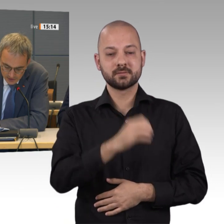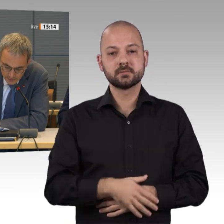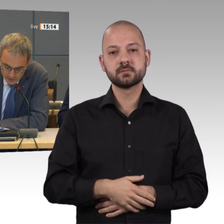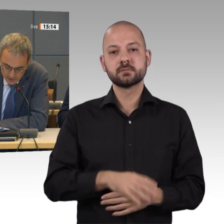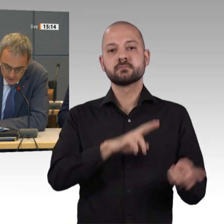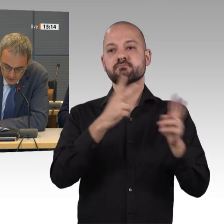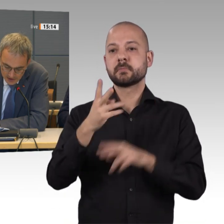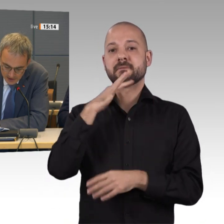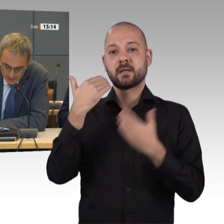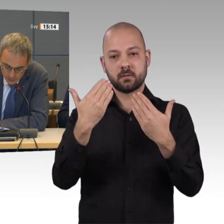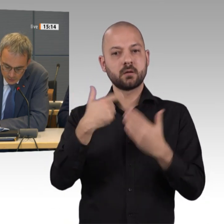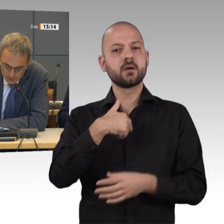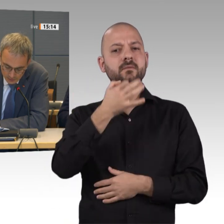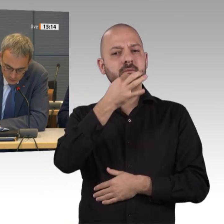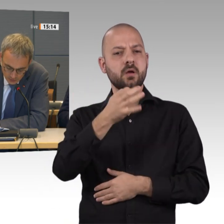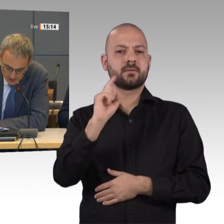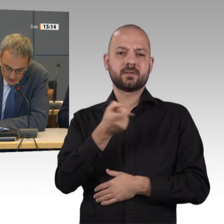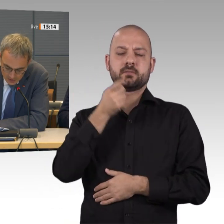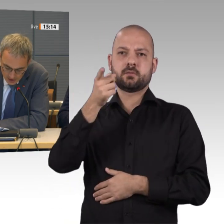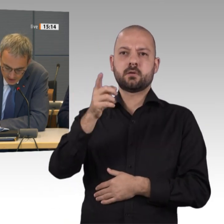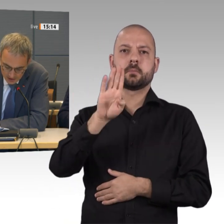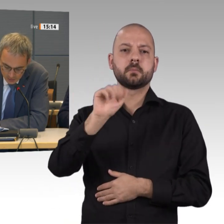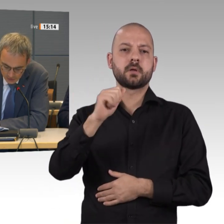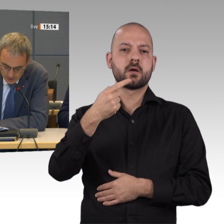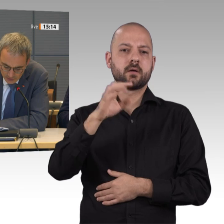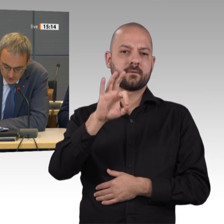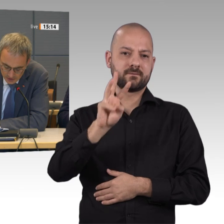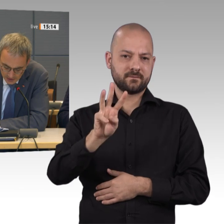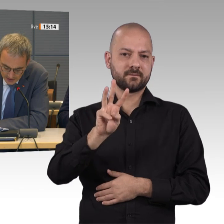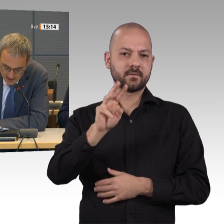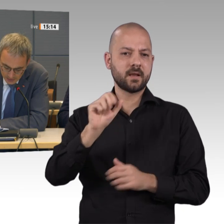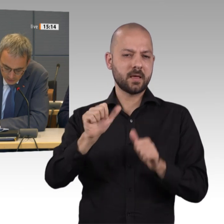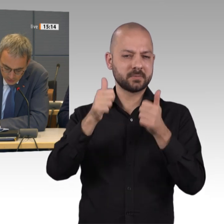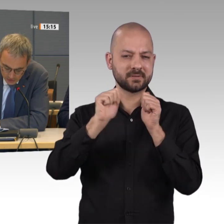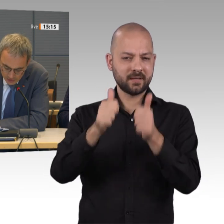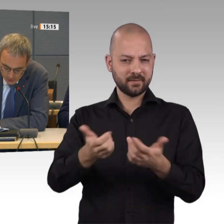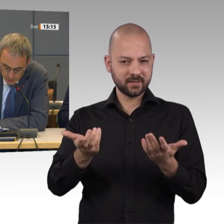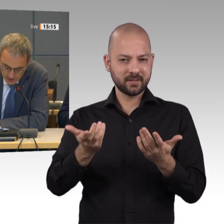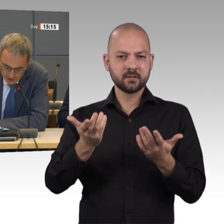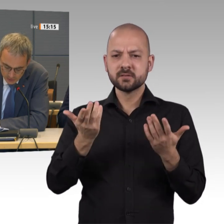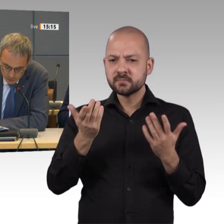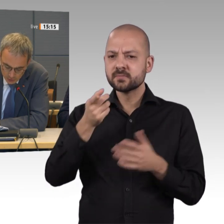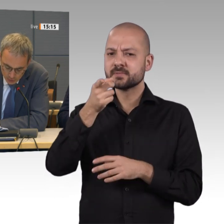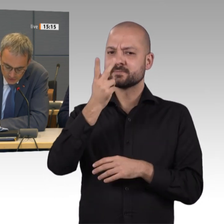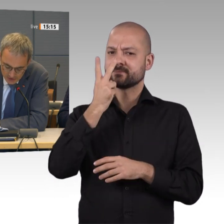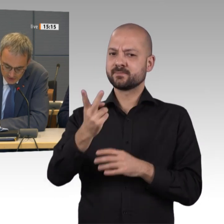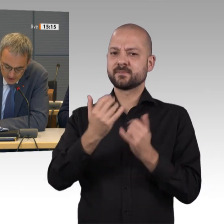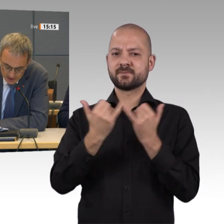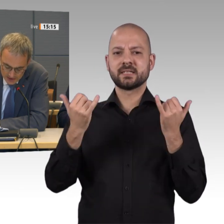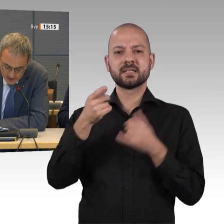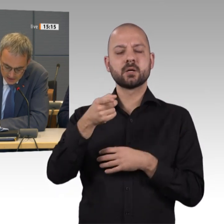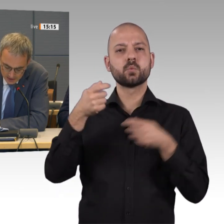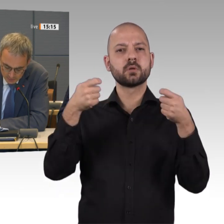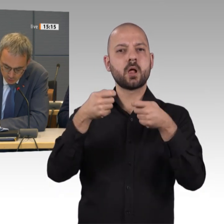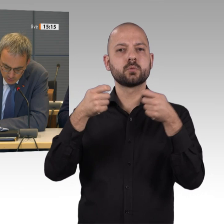Unterhaltsverpflichteten im SGB XII im Verhältnis zu der Eingliederungshilfe nach SGB IX bewerten und ob Sie es